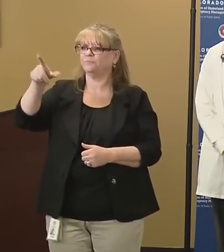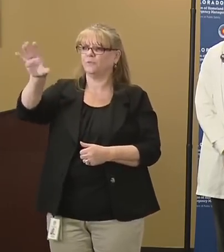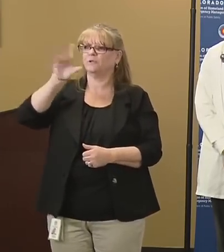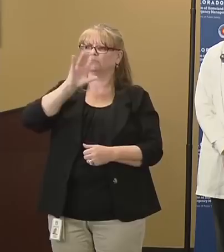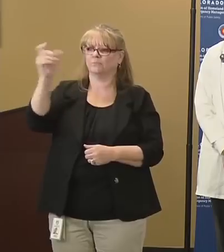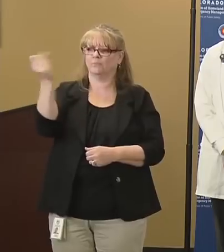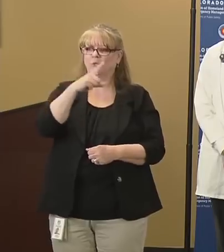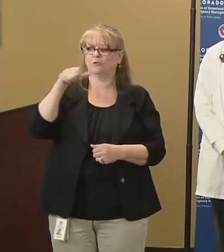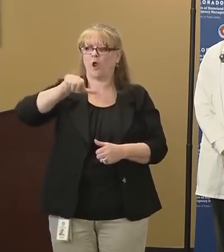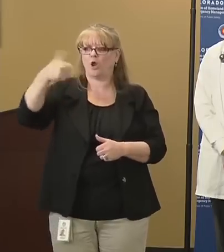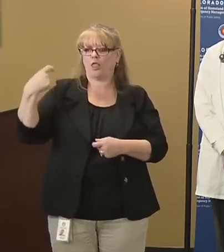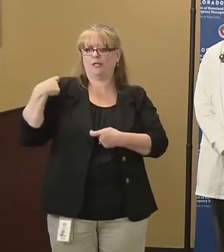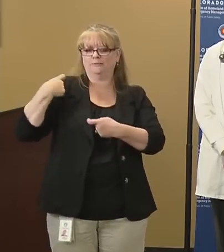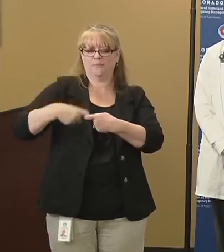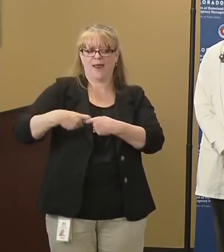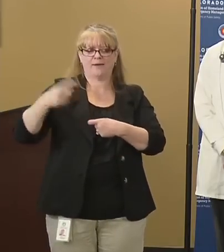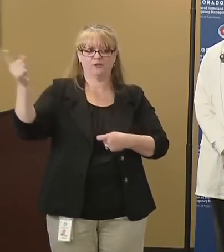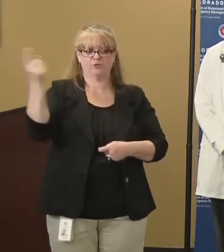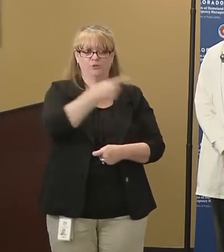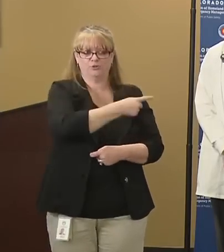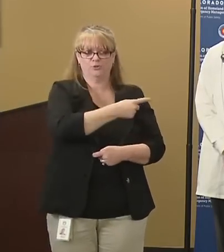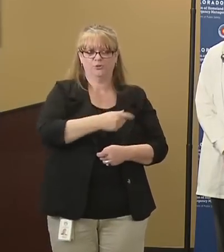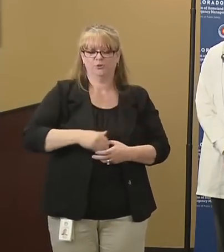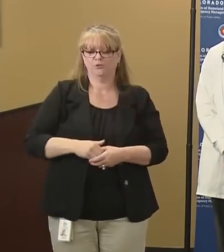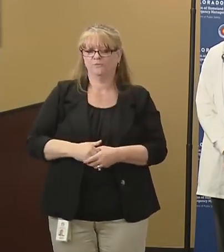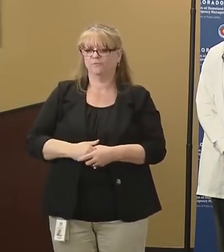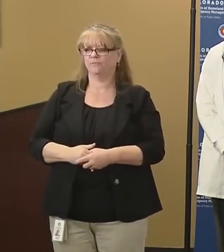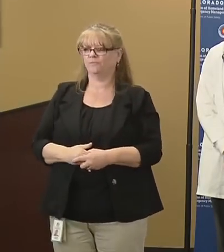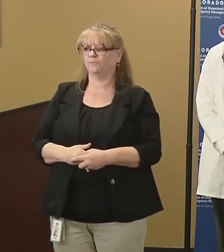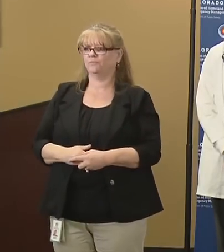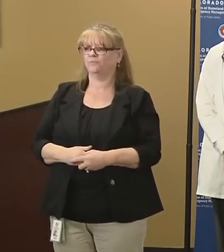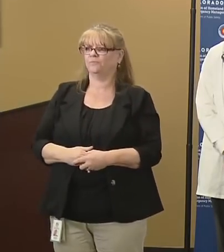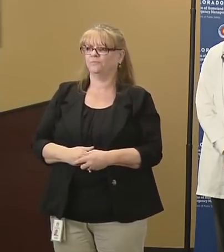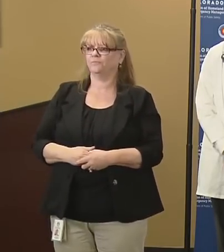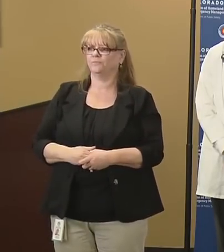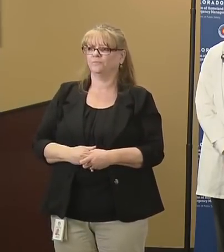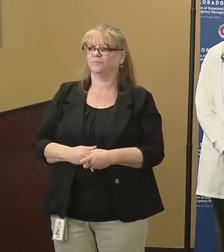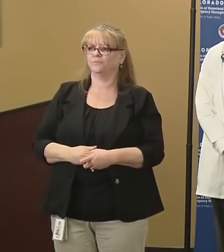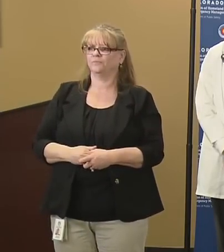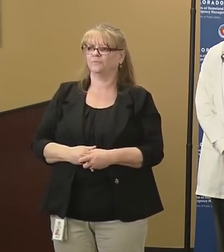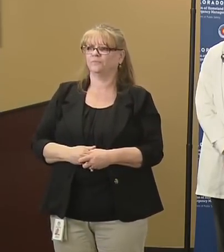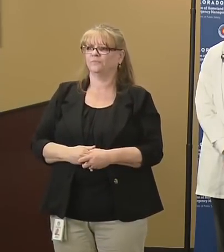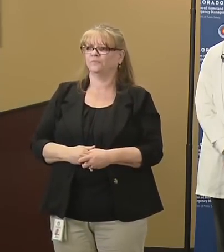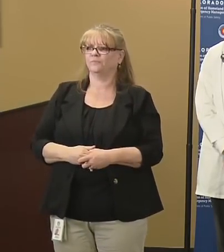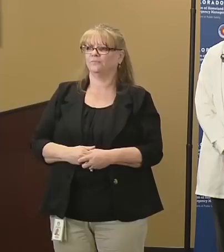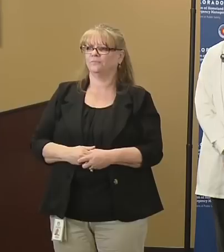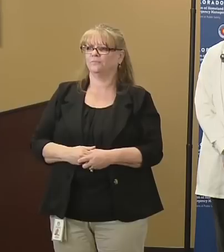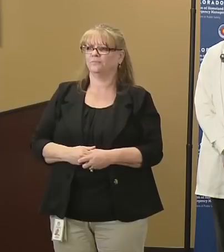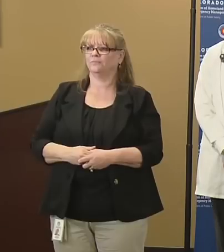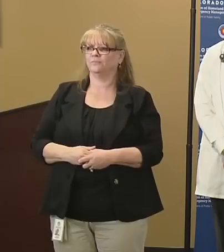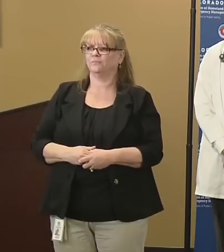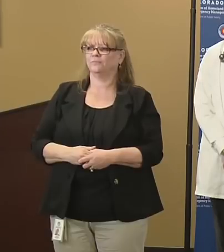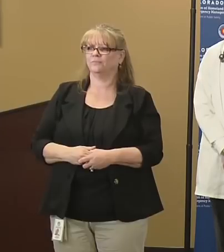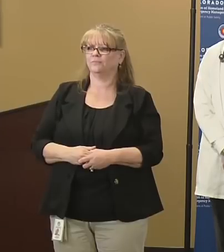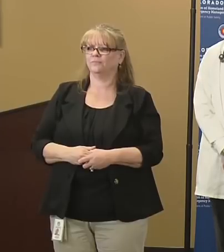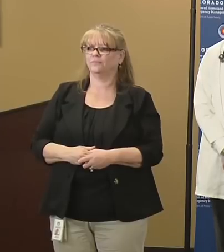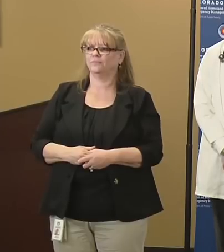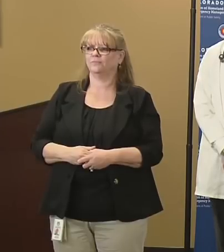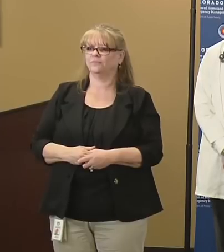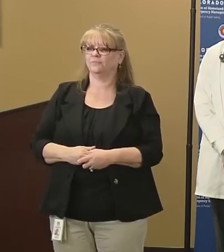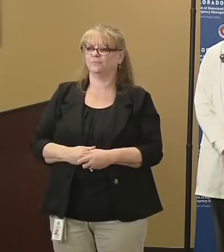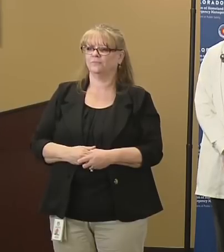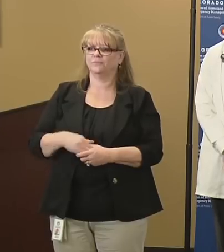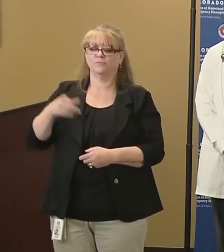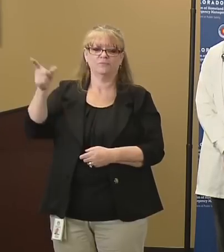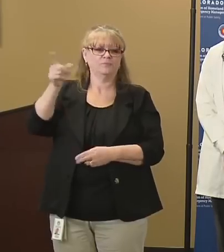en casas donde cuidan ancianos. Ese fue el primer caso que se vio en Estados Unidos. Ayer se reportaron de que 10 casas aquí